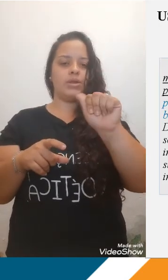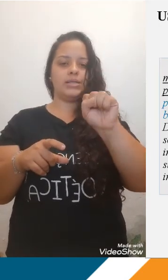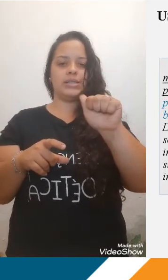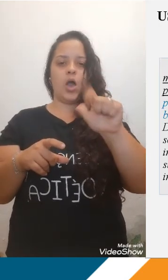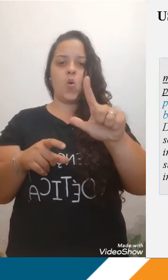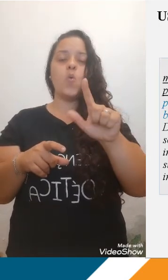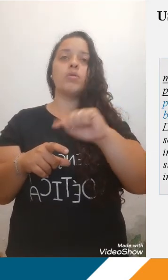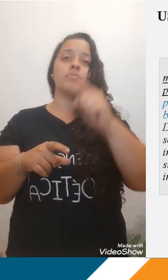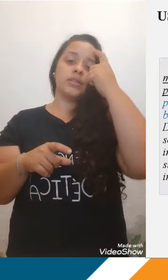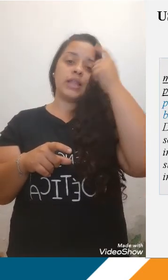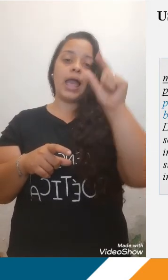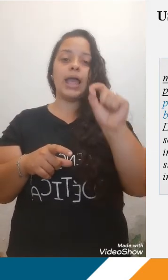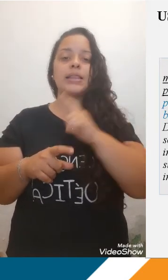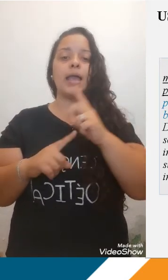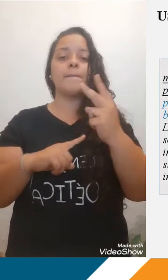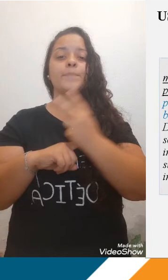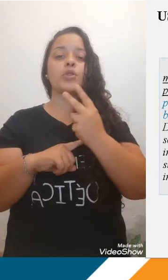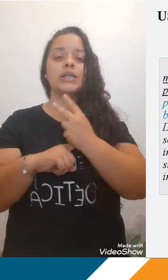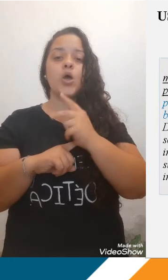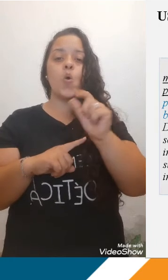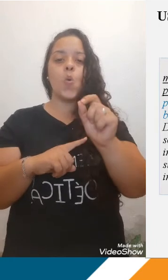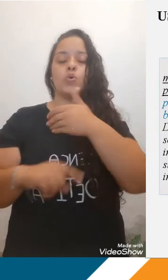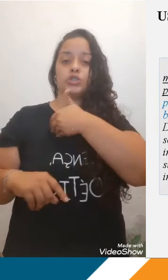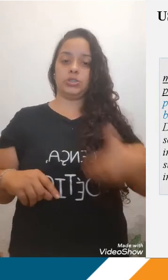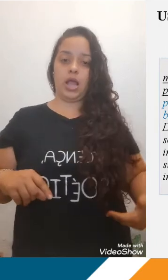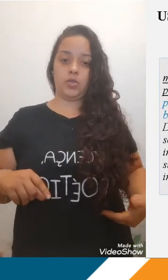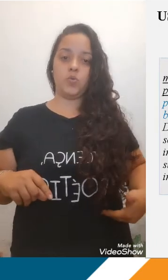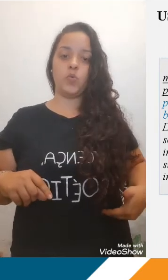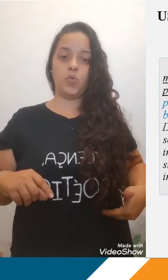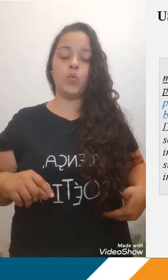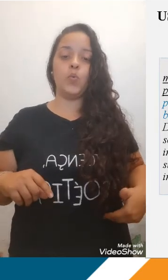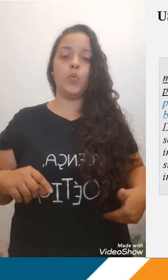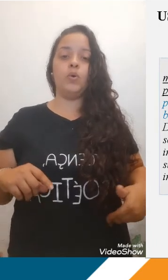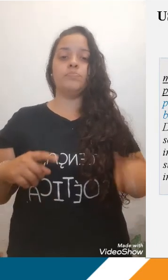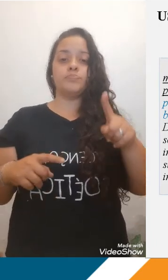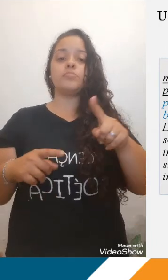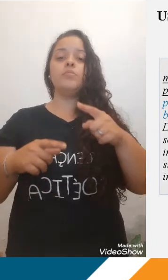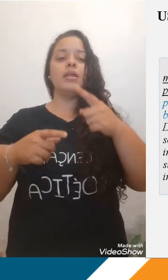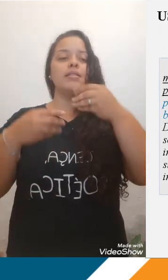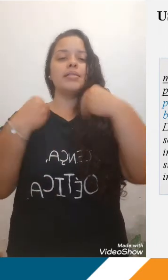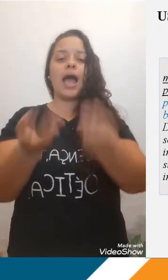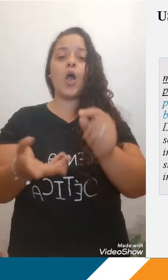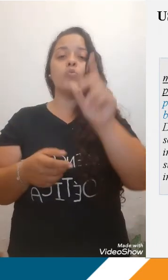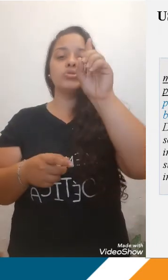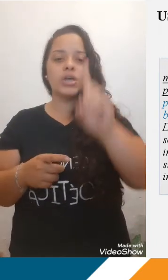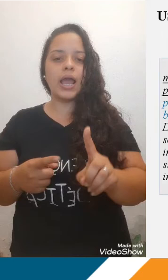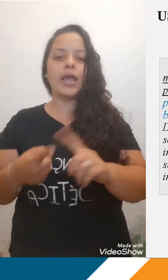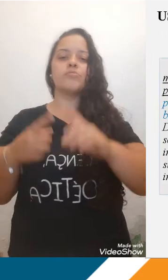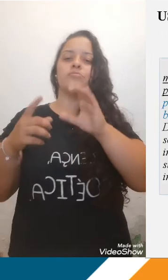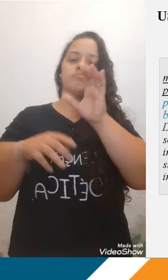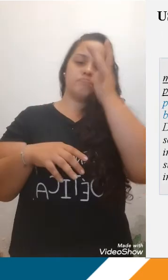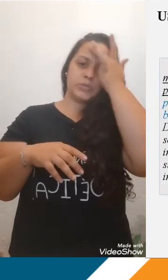de que deve haver a proteção do Estado em prol dos direitos do